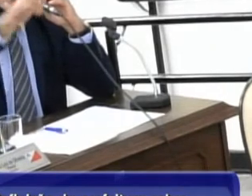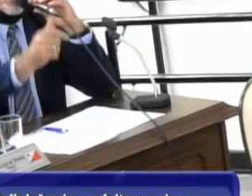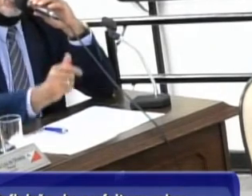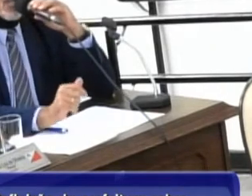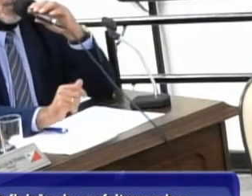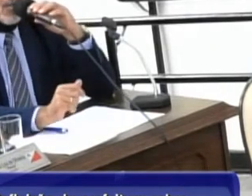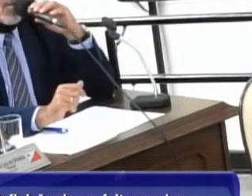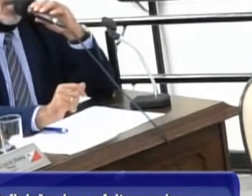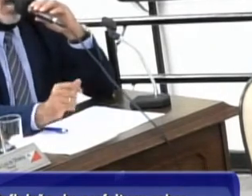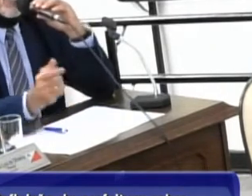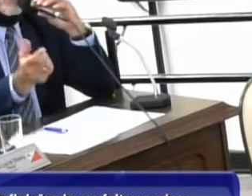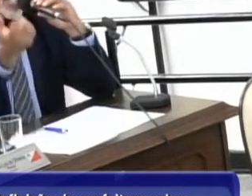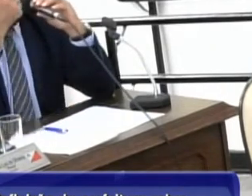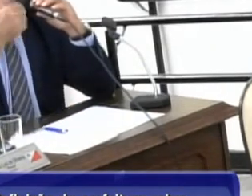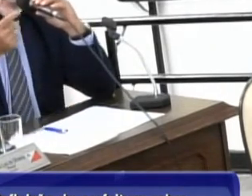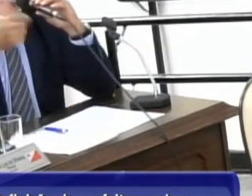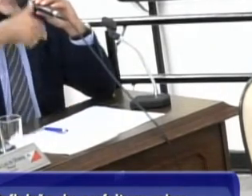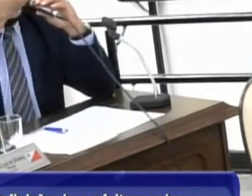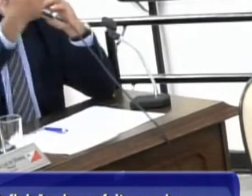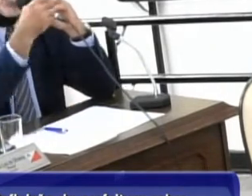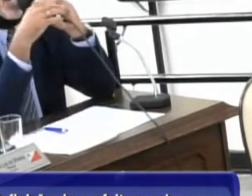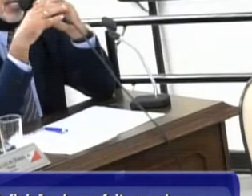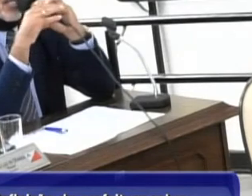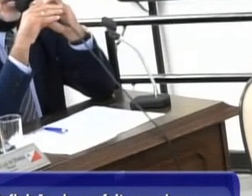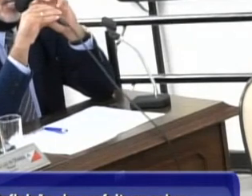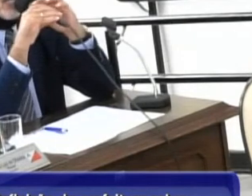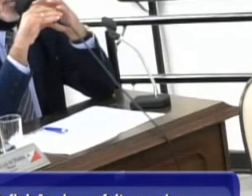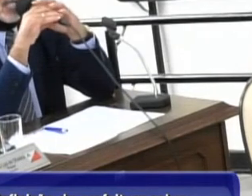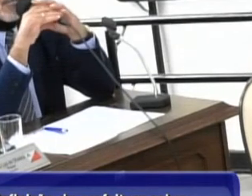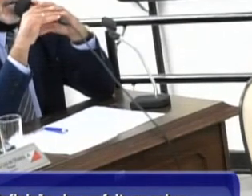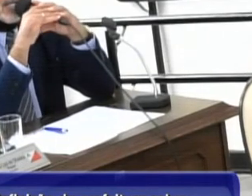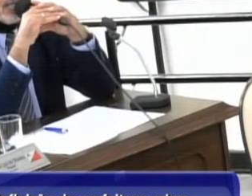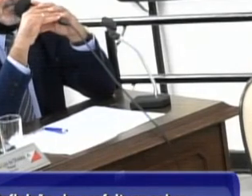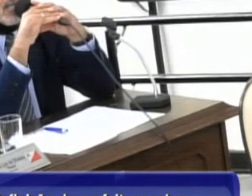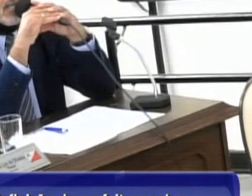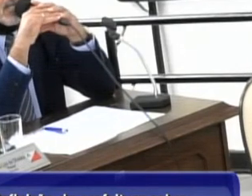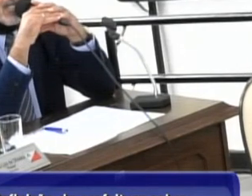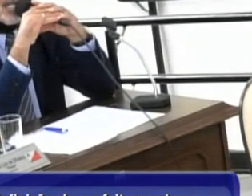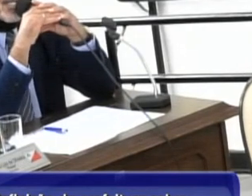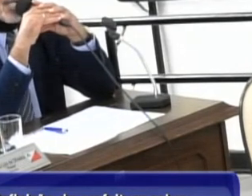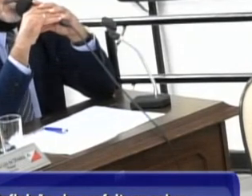não pertencia a Rio Preto. Aí ficaram de marcar com a pessoa certa. Sabe quanto tempo faz?